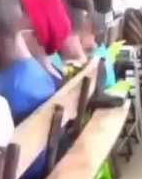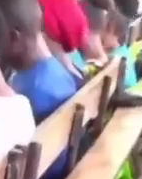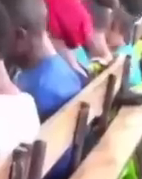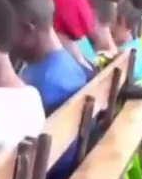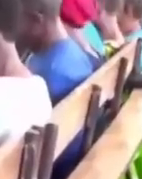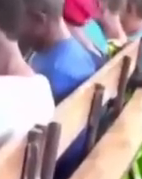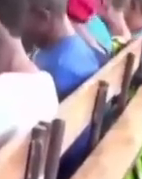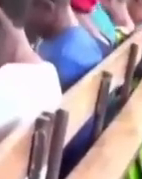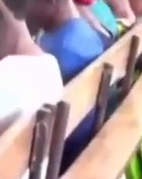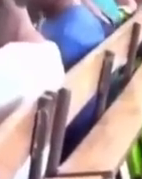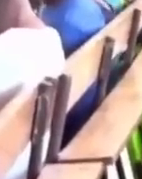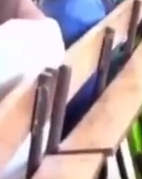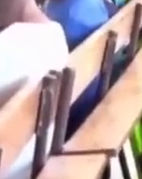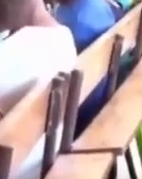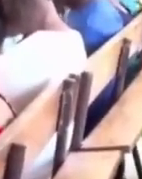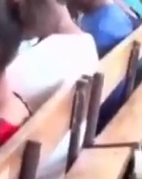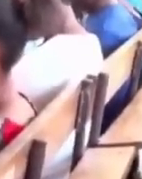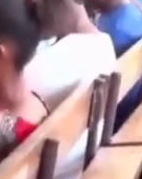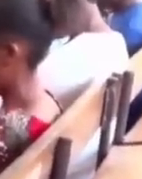Samueli,